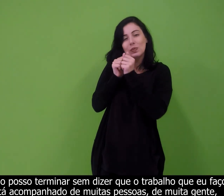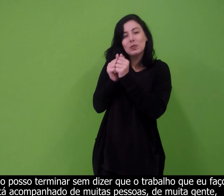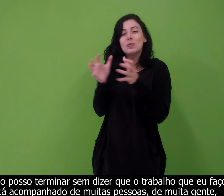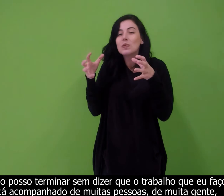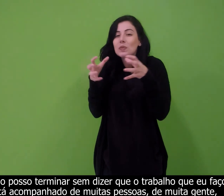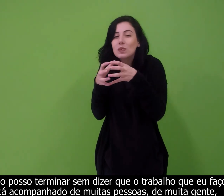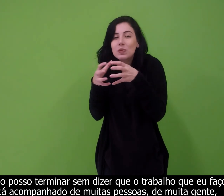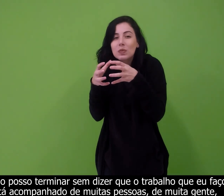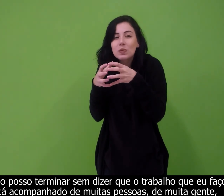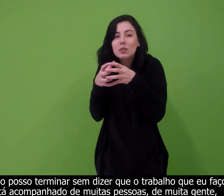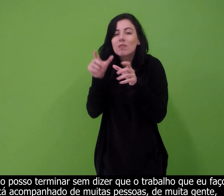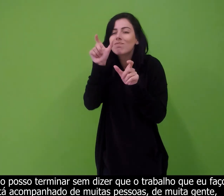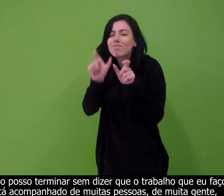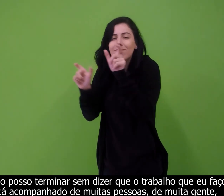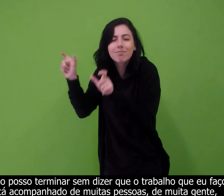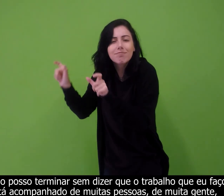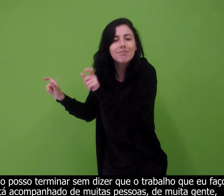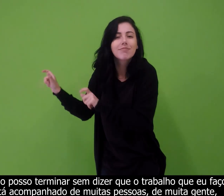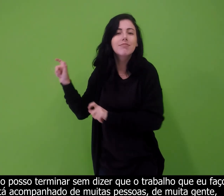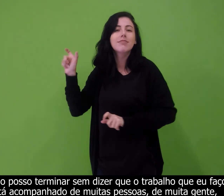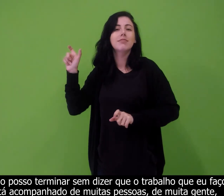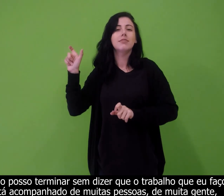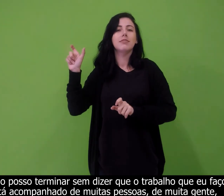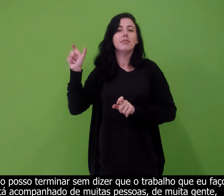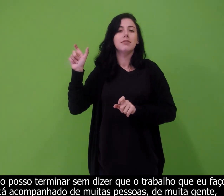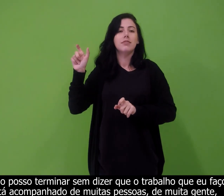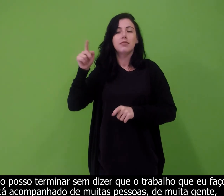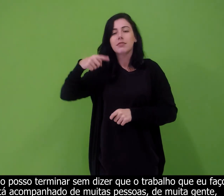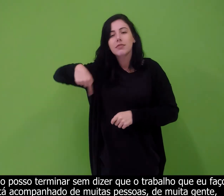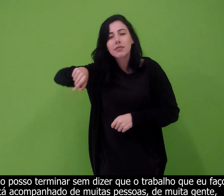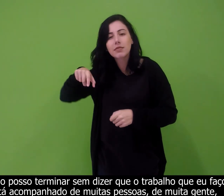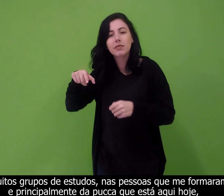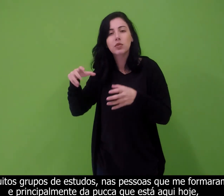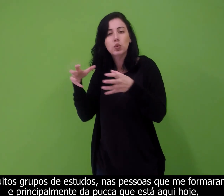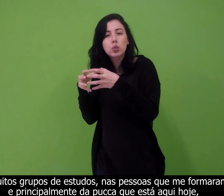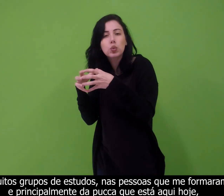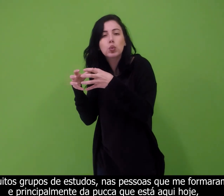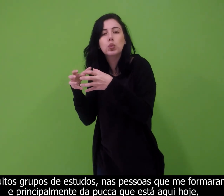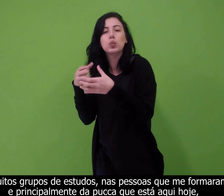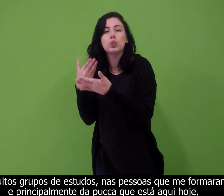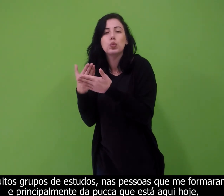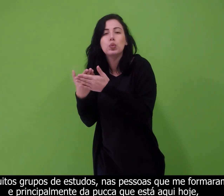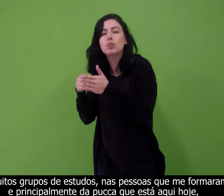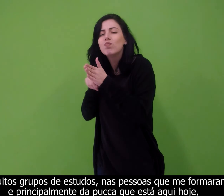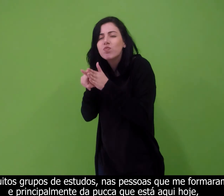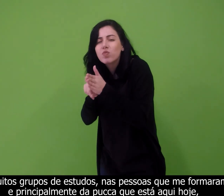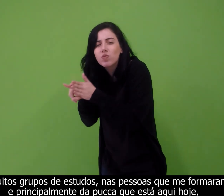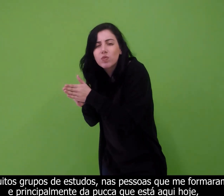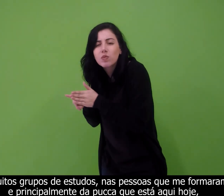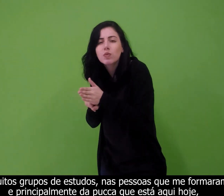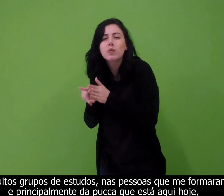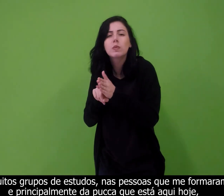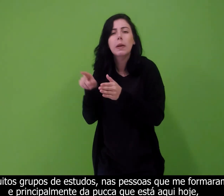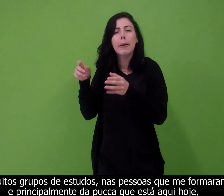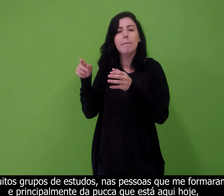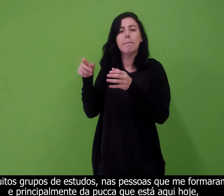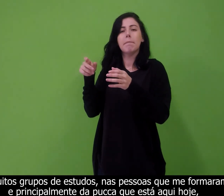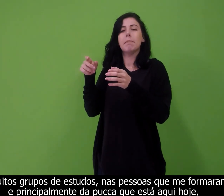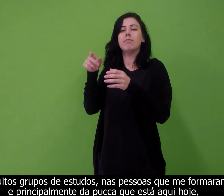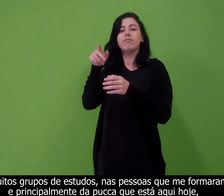muitas pessoas, de muita gente, de muitos grupos de estudos, das pessoas que me